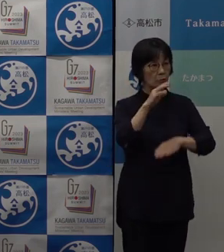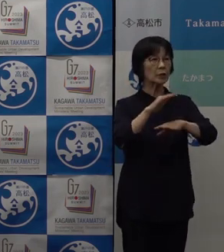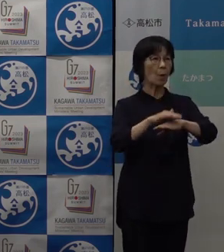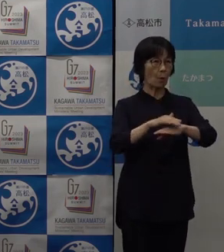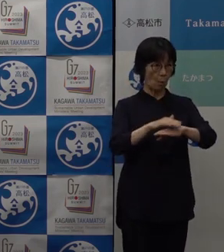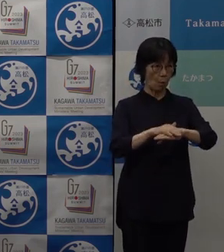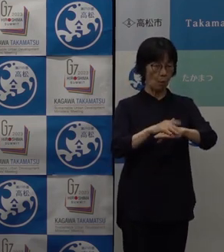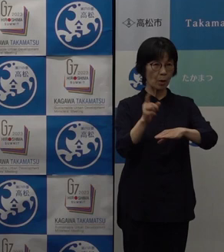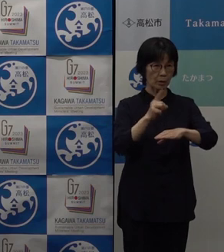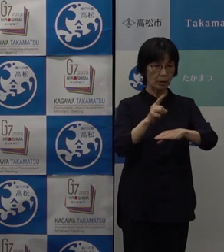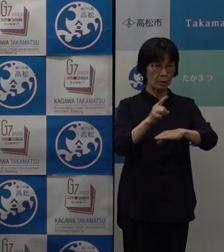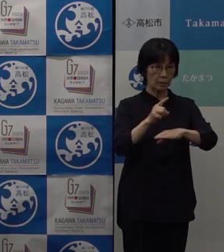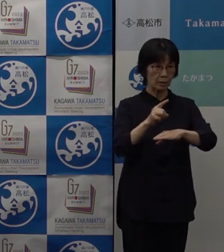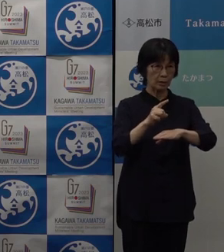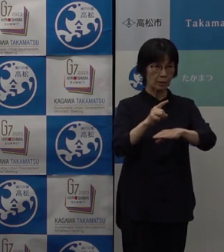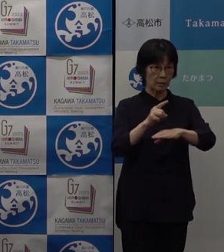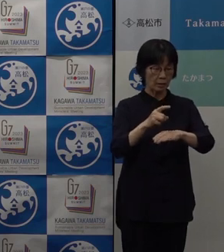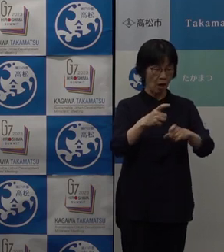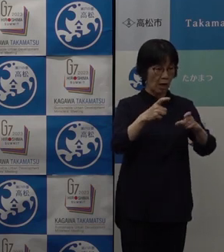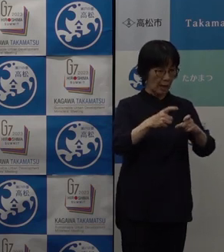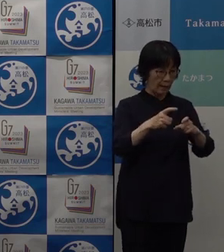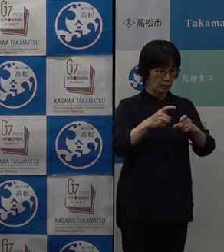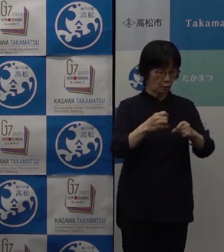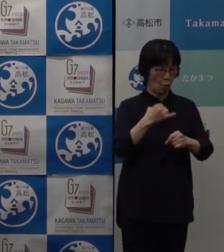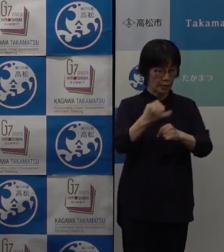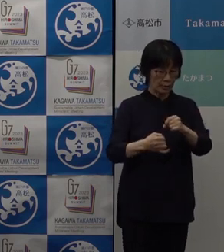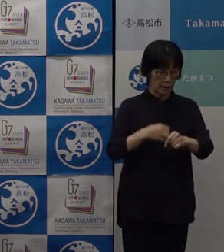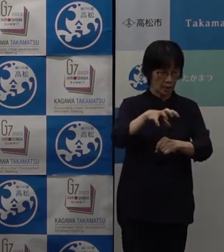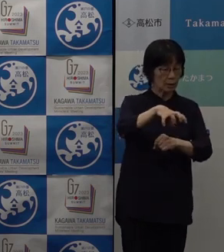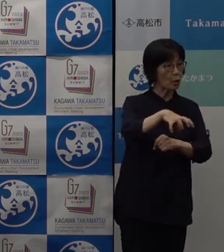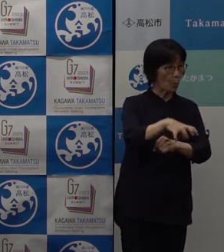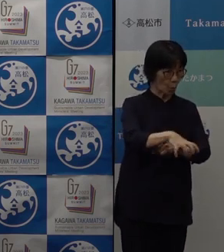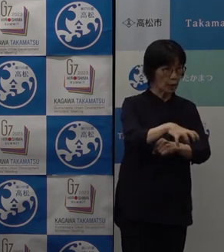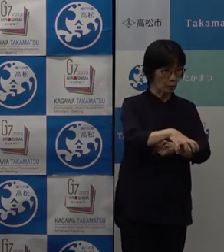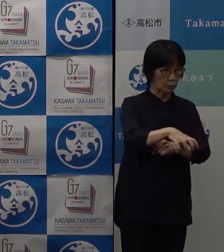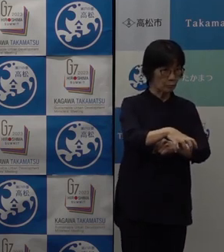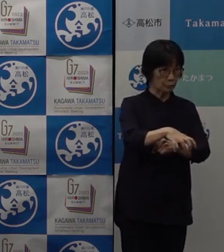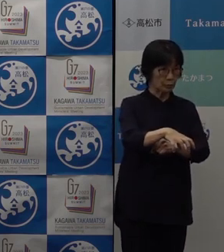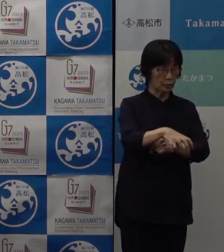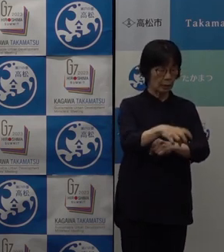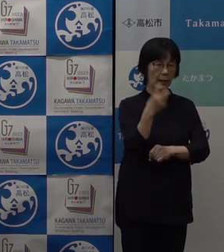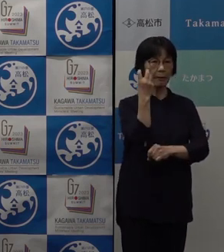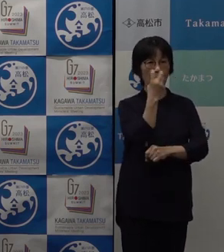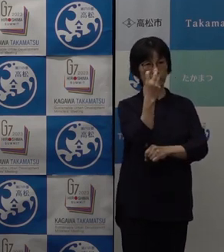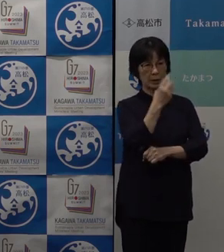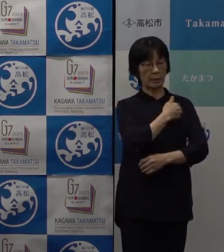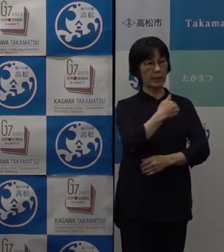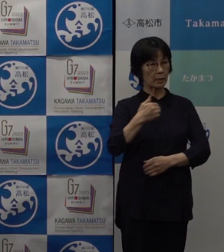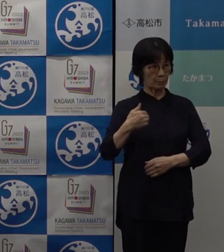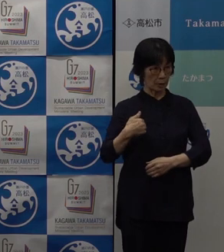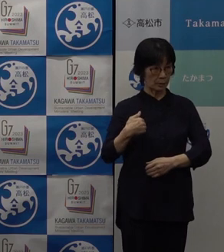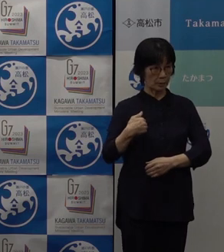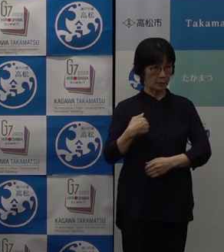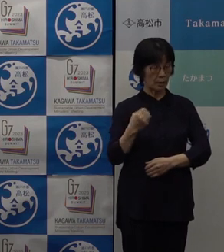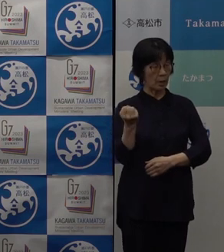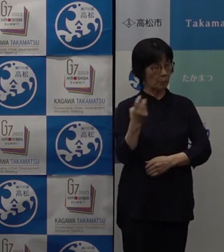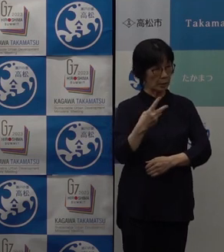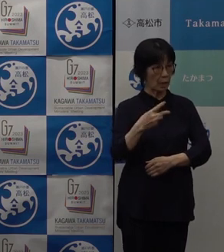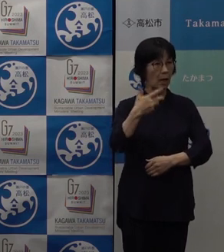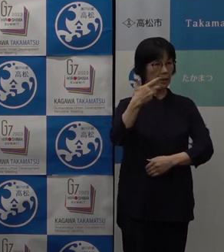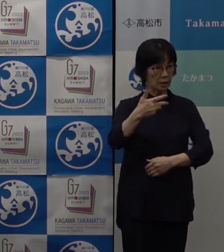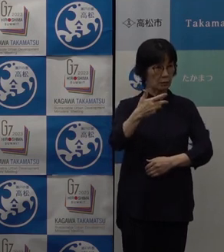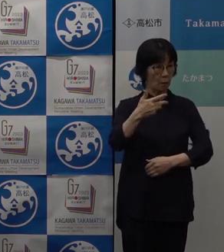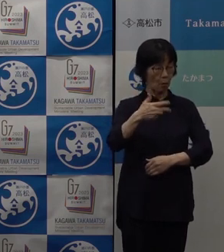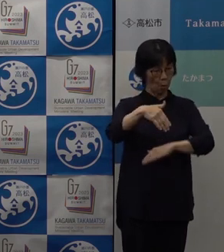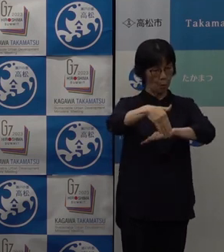ましては、マイナカードの取得者向けサイトマイナポータルから確認をしていただきますし、本市の支援